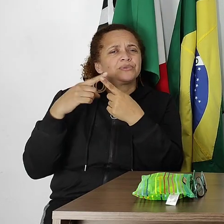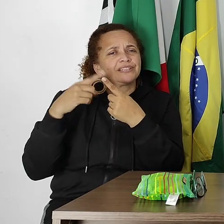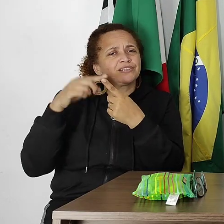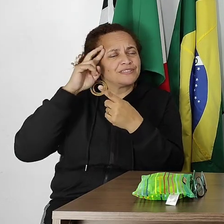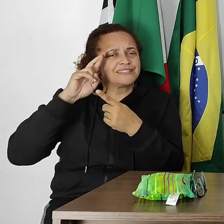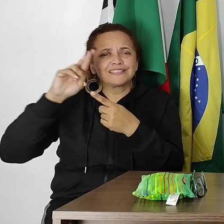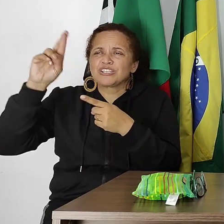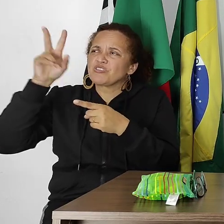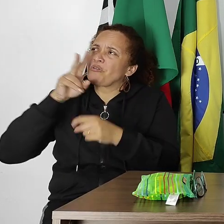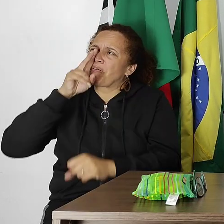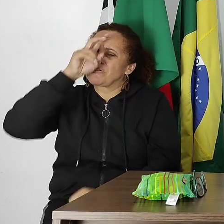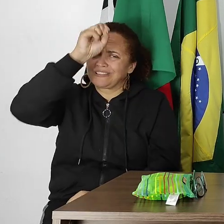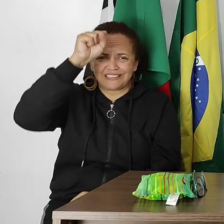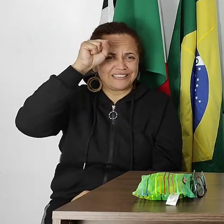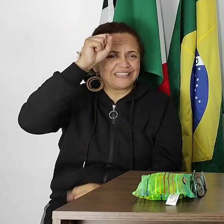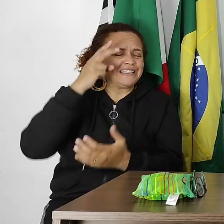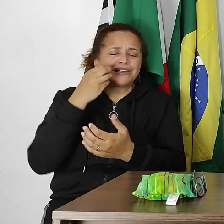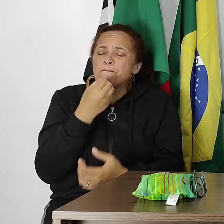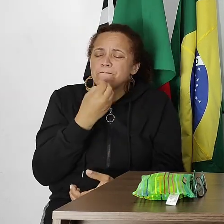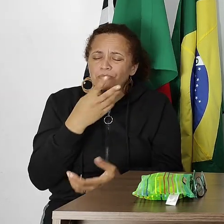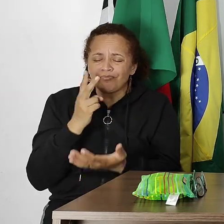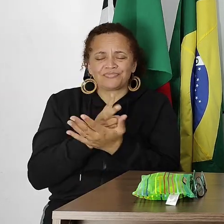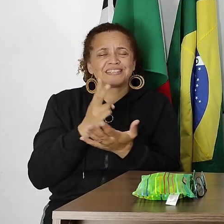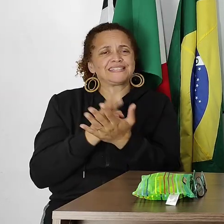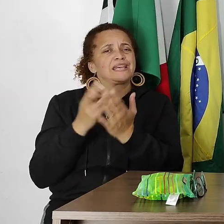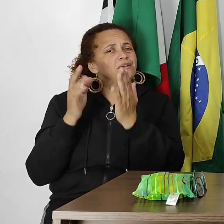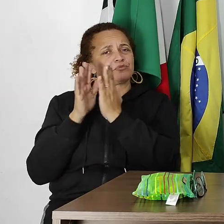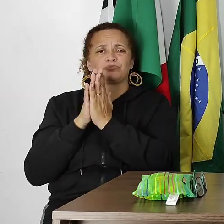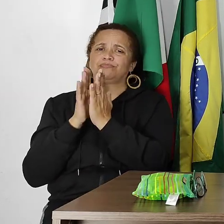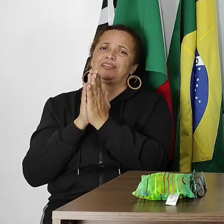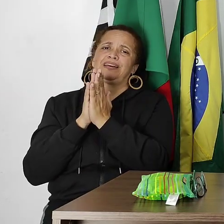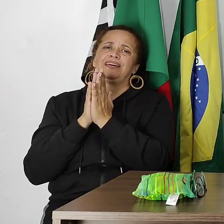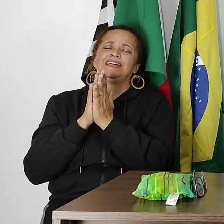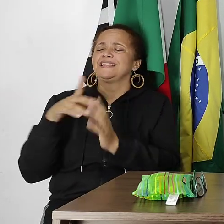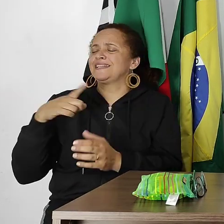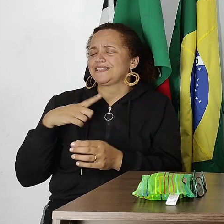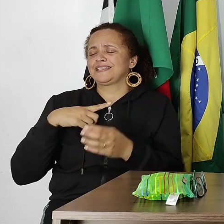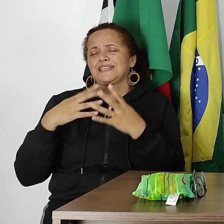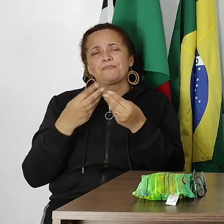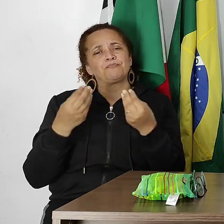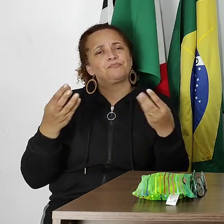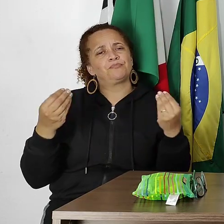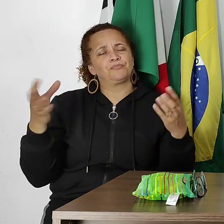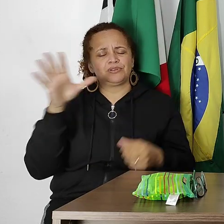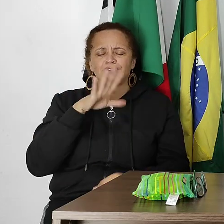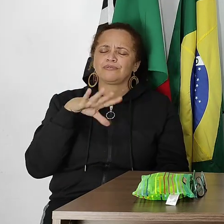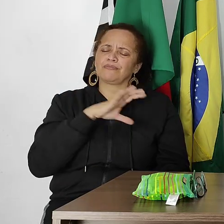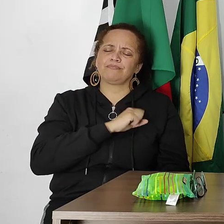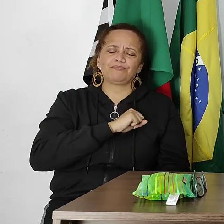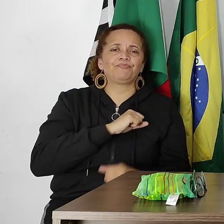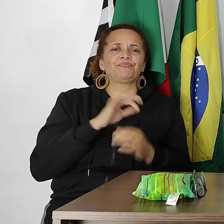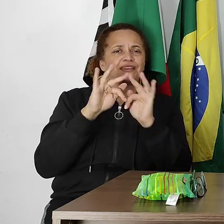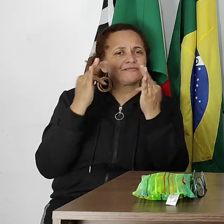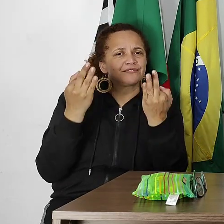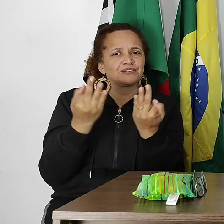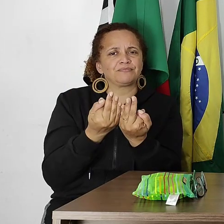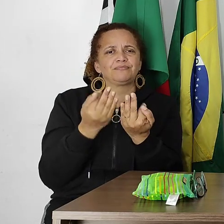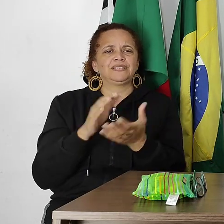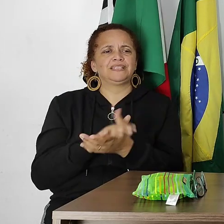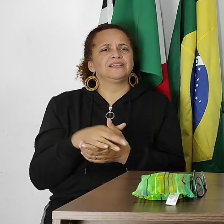que as orações valem a pena, que eles recebem, muito amor dos irmãos, dos familiares, que o Senhor